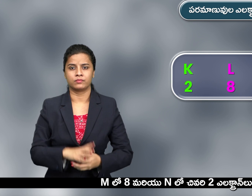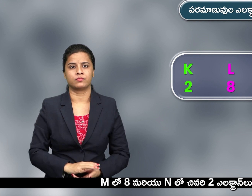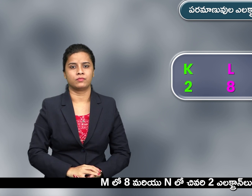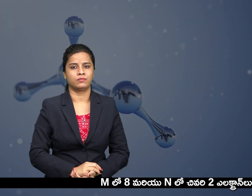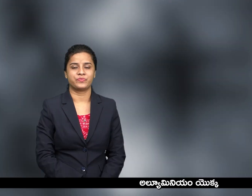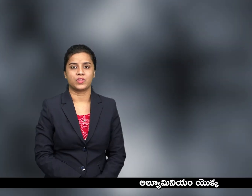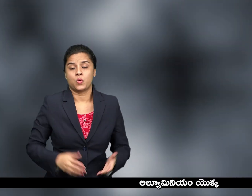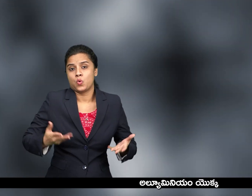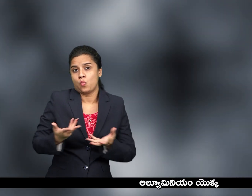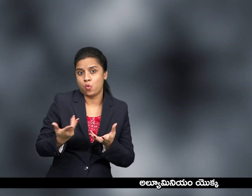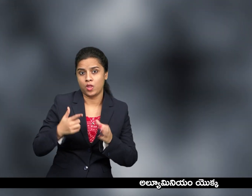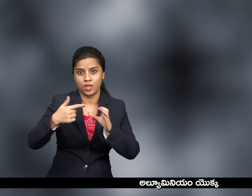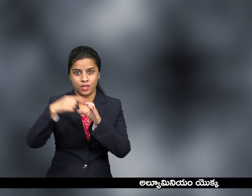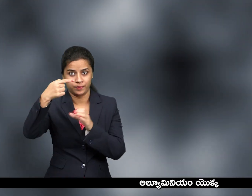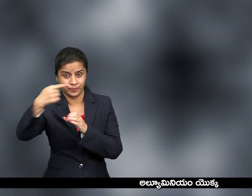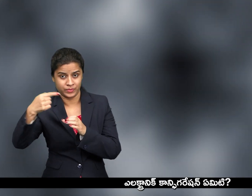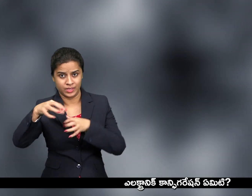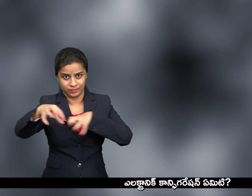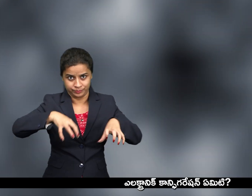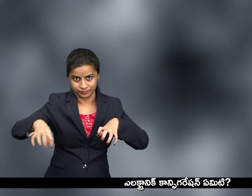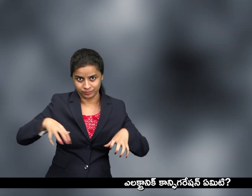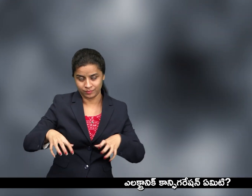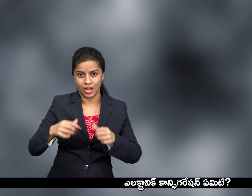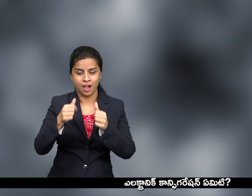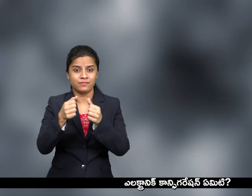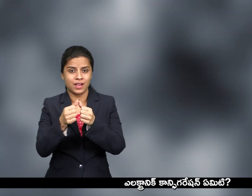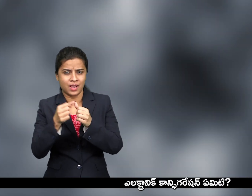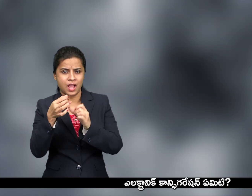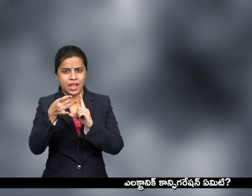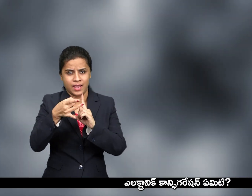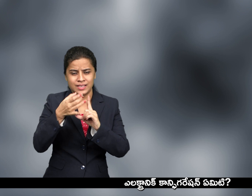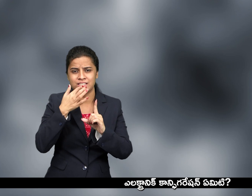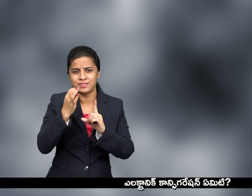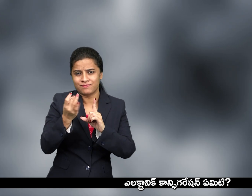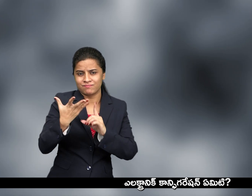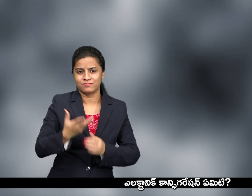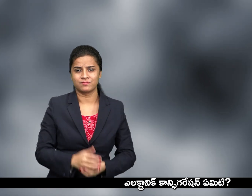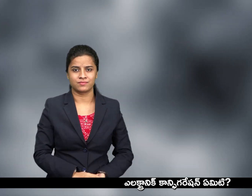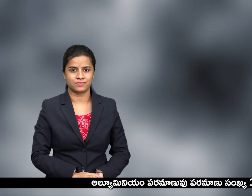ఎలక్ట్రాన్లు. అల్యూమినియం యొక్క ఎలక్ట్రానిక్ కాన్ఫిగరేషన్ ఏమిటి?